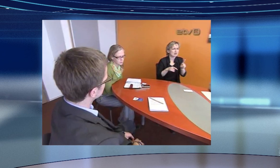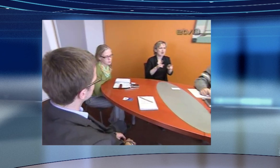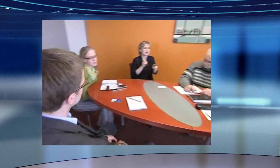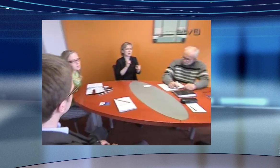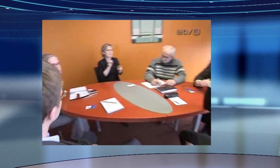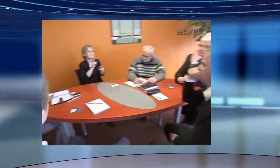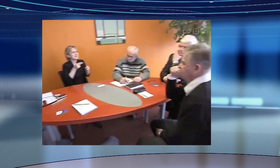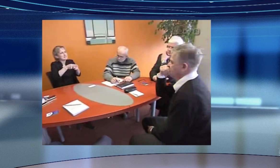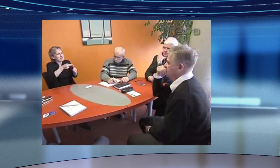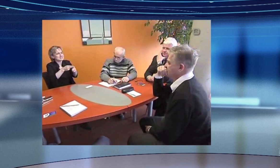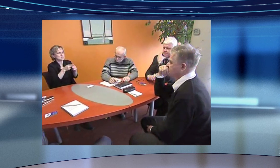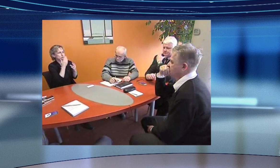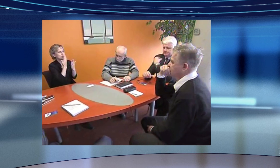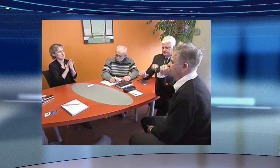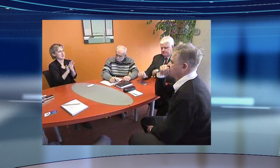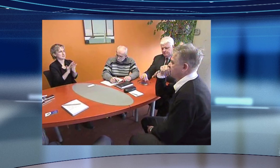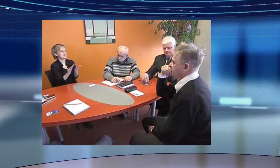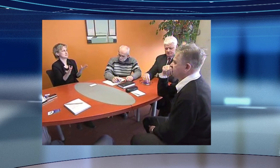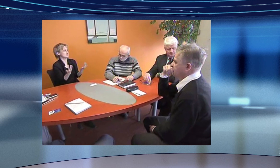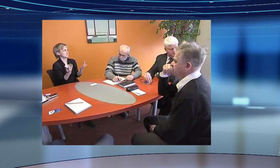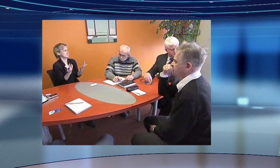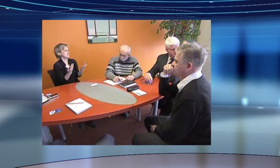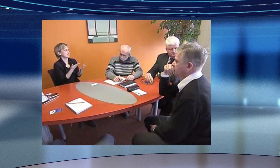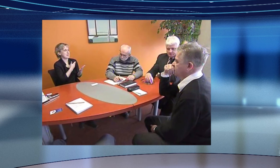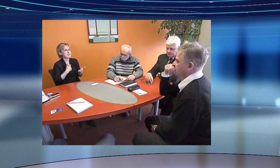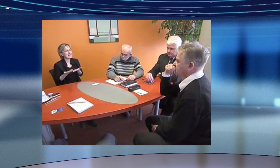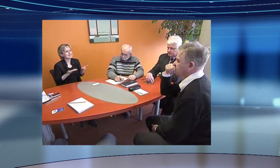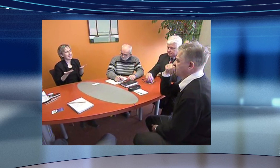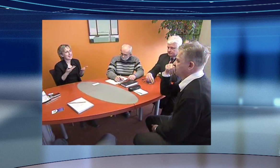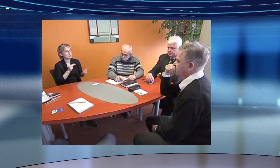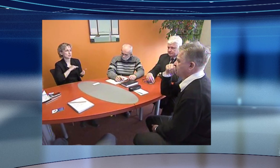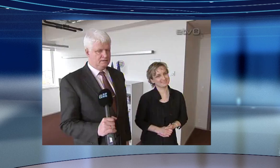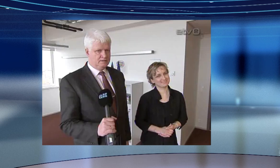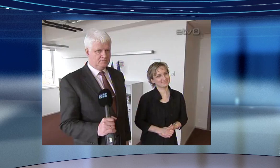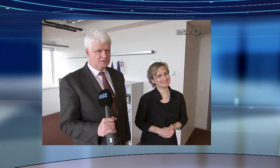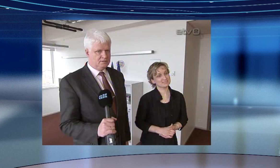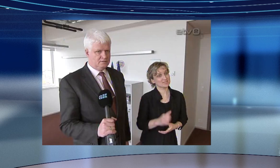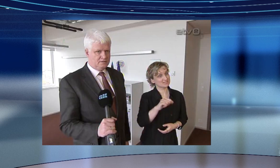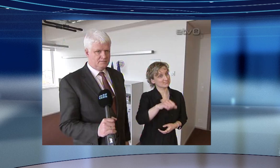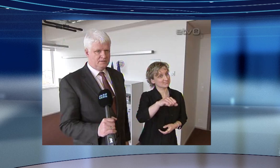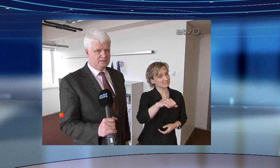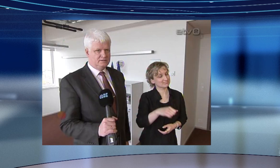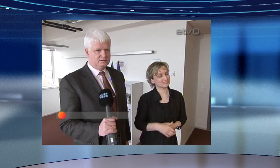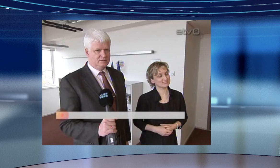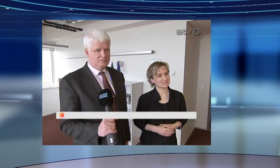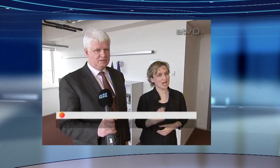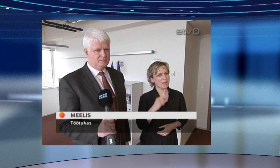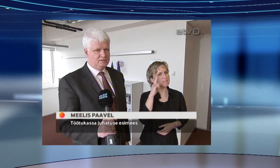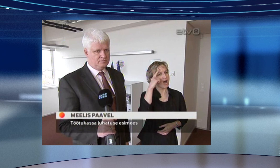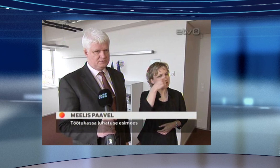Takistusi, et miks te näiteks ei saa mõnda meie teenust kasutada? Või... Ja ma arvan, et see oli meile mõlema